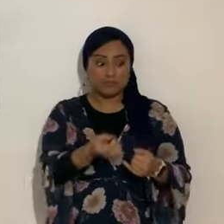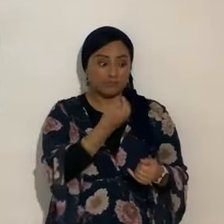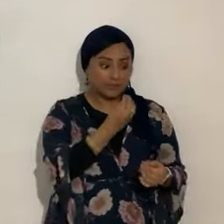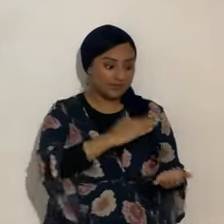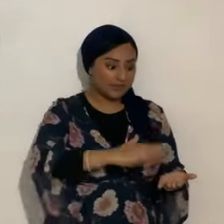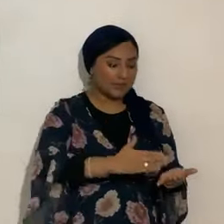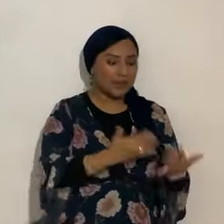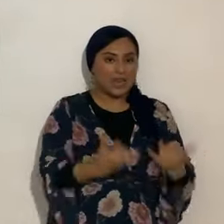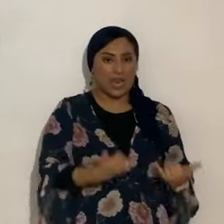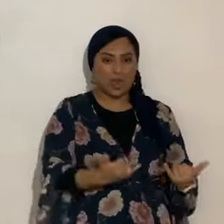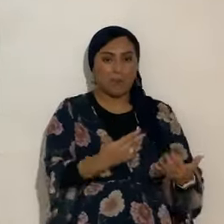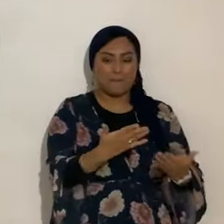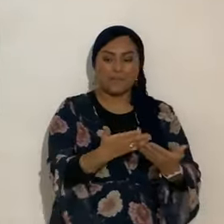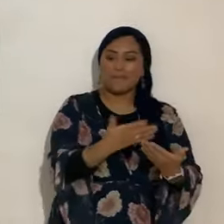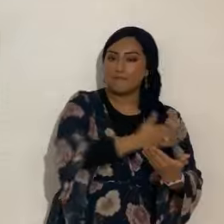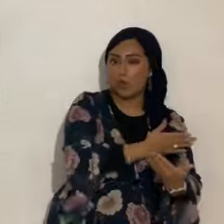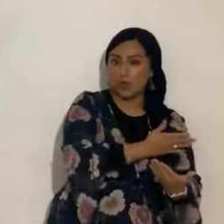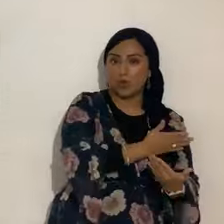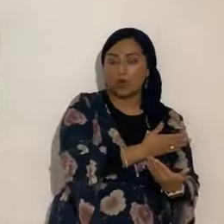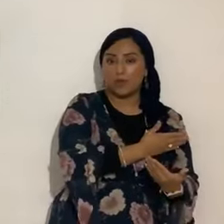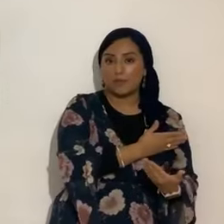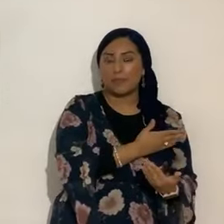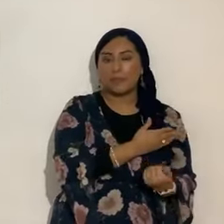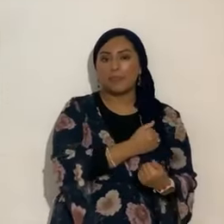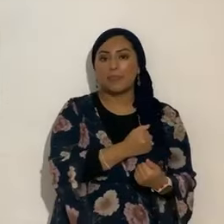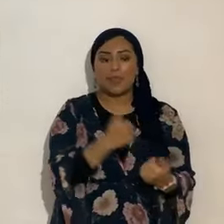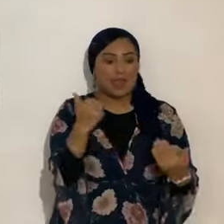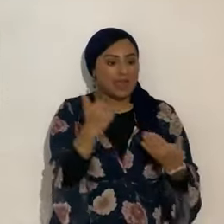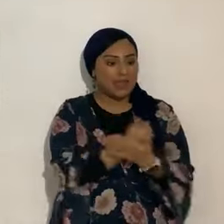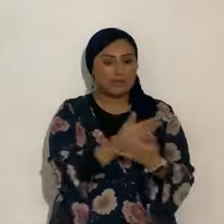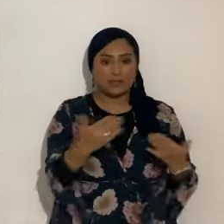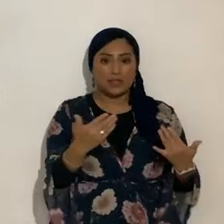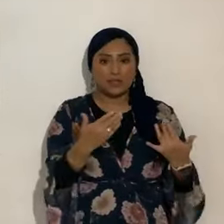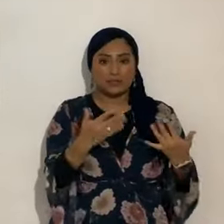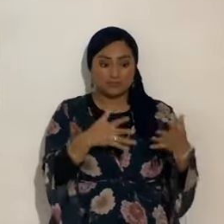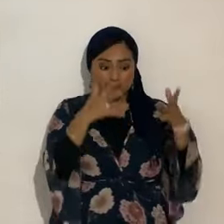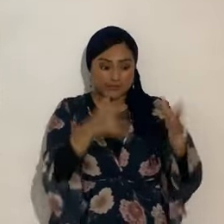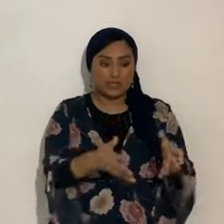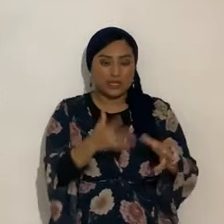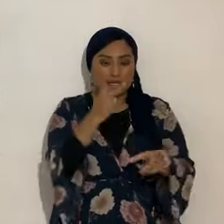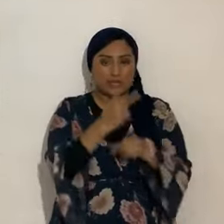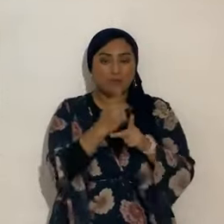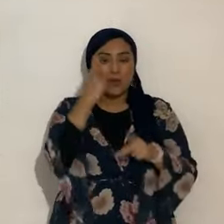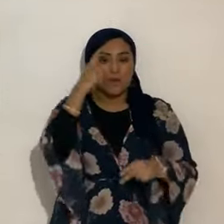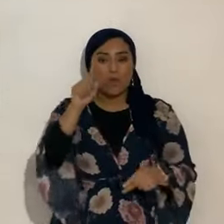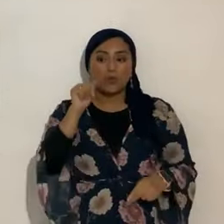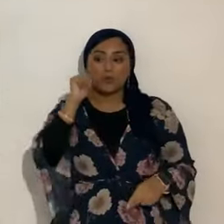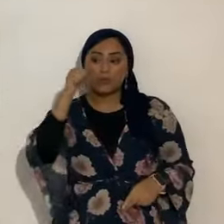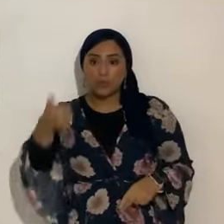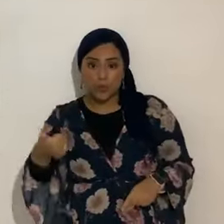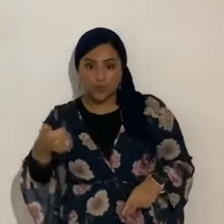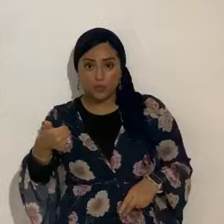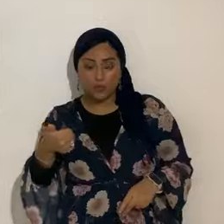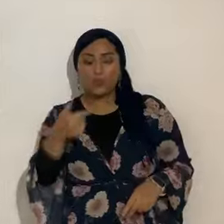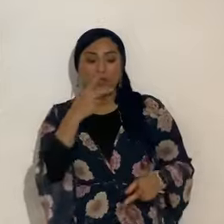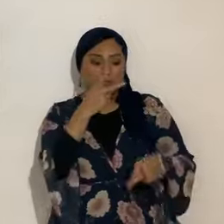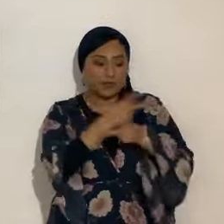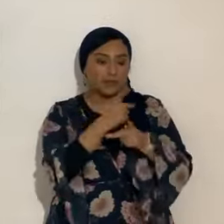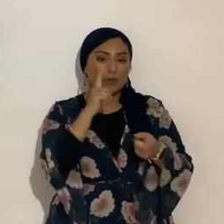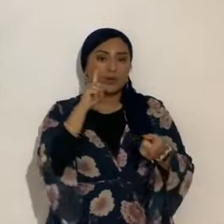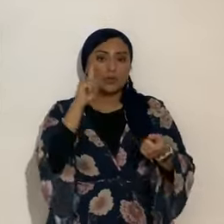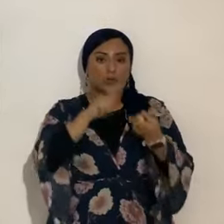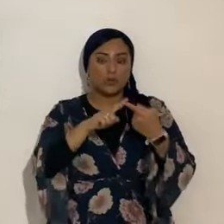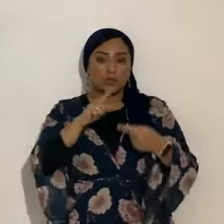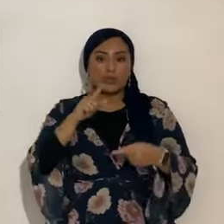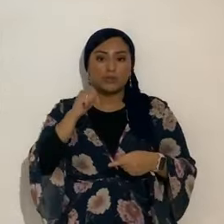habéis de cocinar, cocinarlo igual, y todo lo que os sobrare, guardadlo para mañana. Y ellos lo guardaron hasta la mañana,